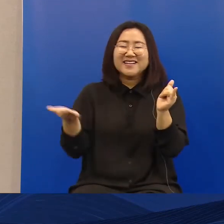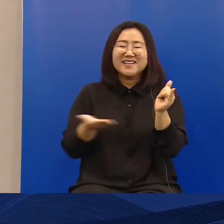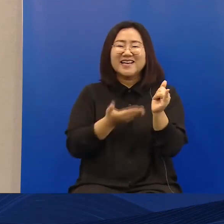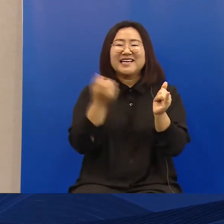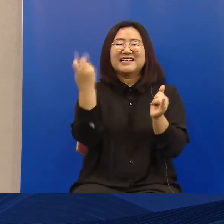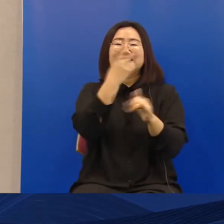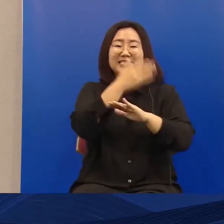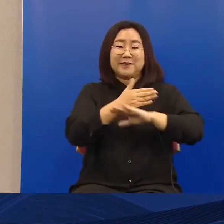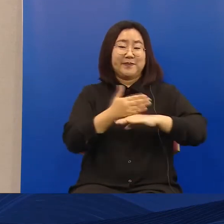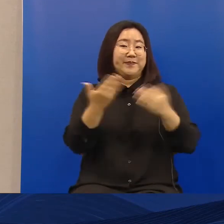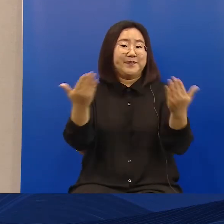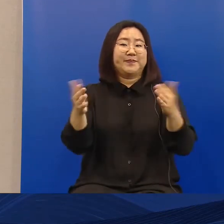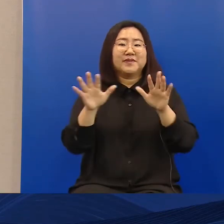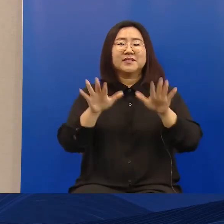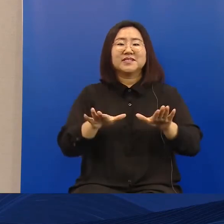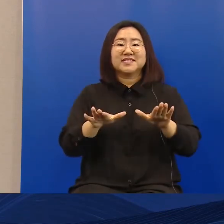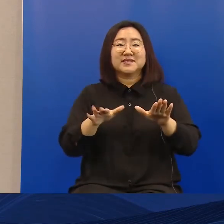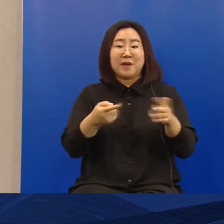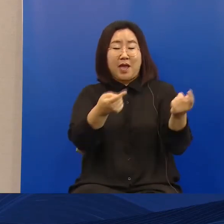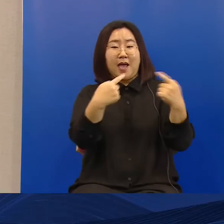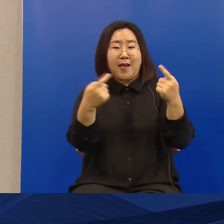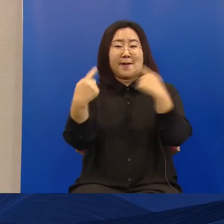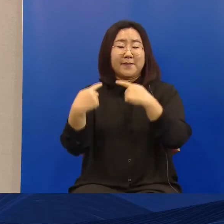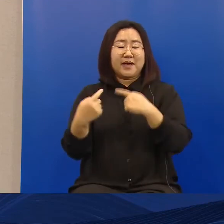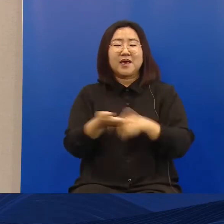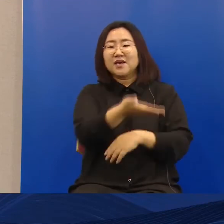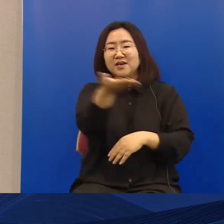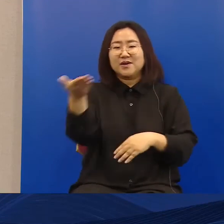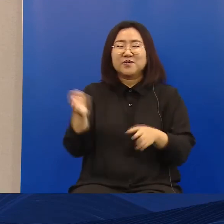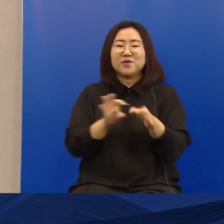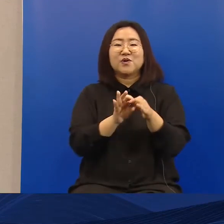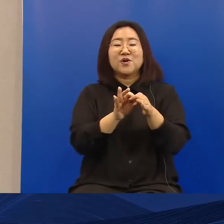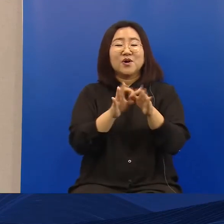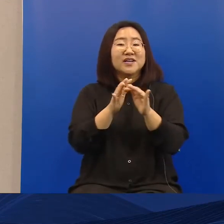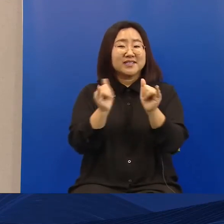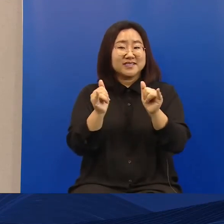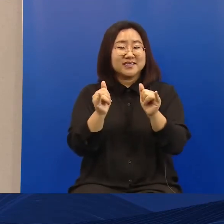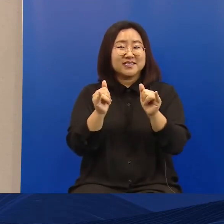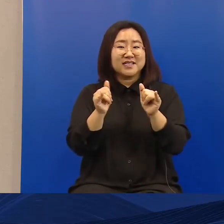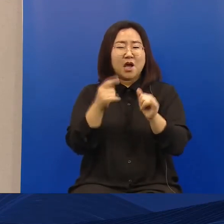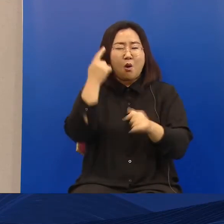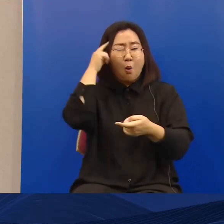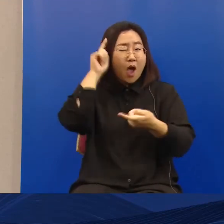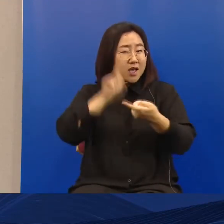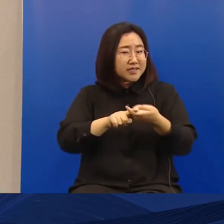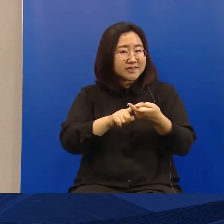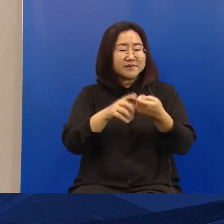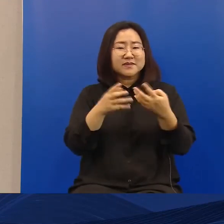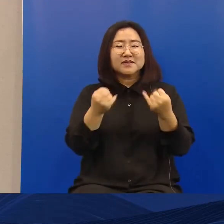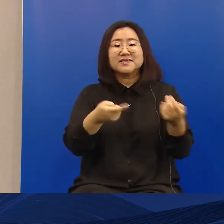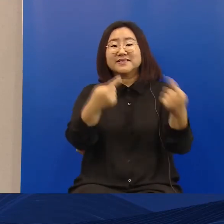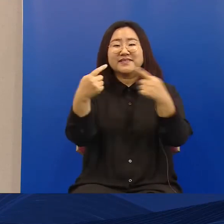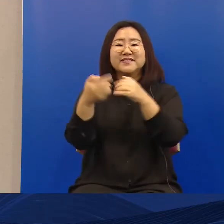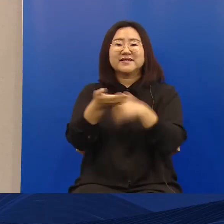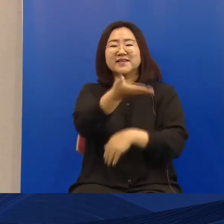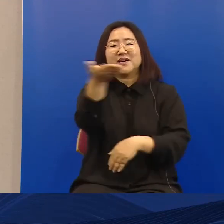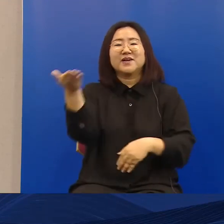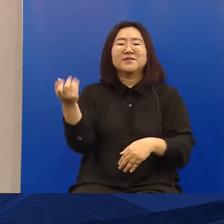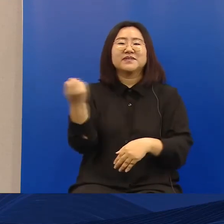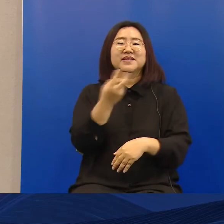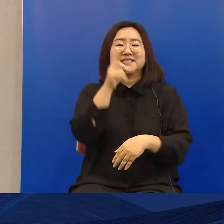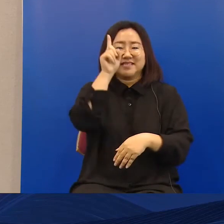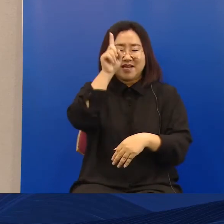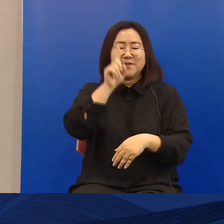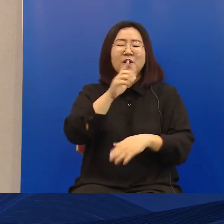감사를 드리고 오늘 이 자리를 채워주신 귀한 관계자 여러분들과 또 관심을 갖고 오신 모든 분들에게 다시